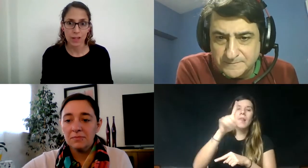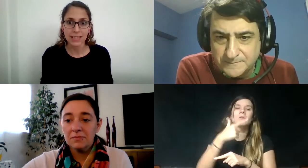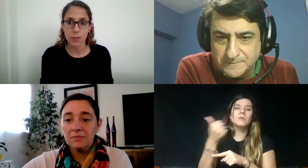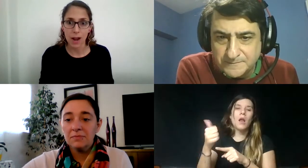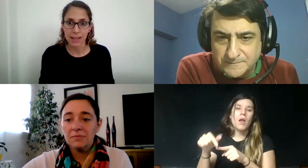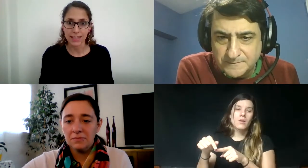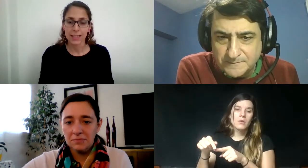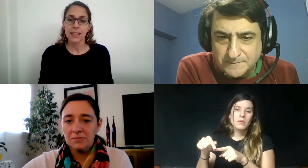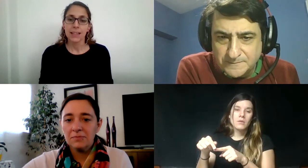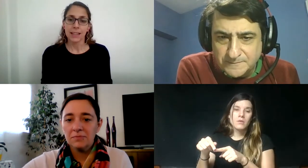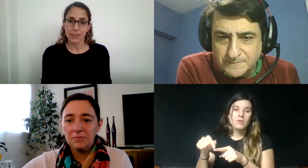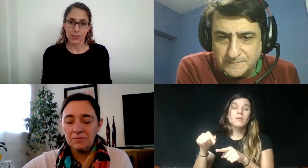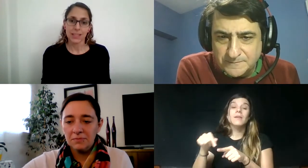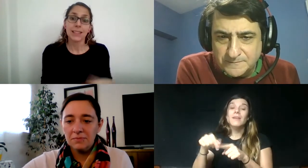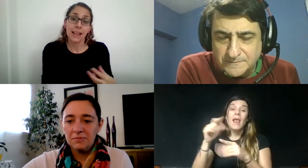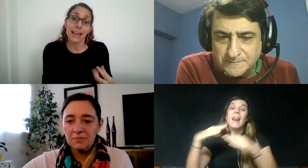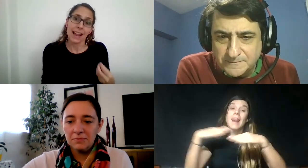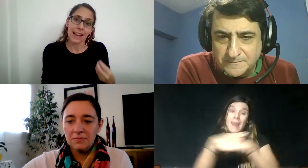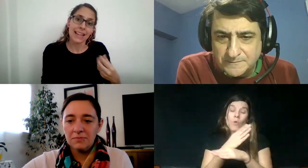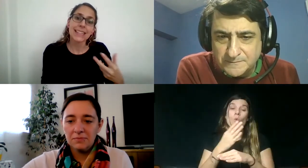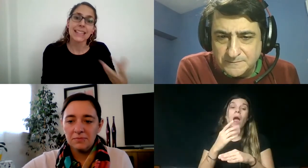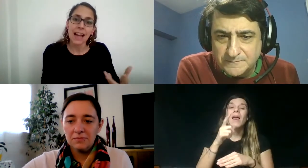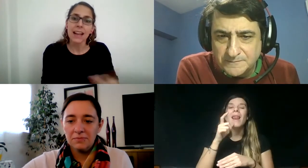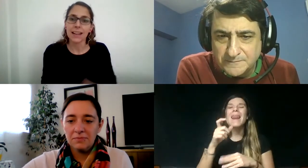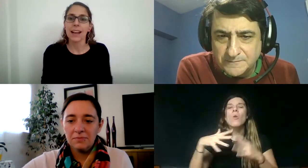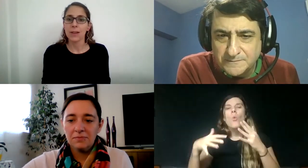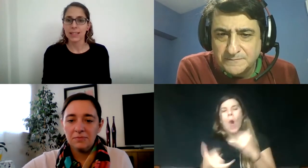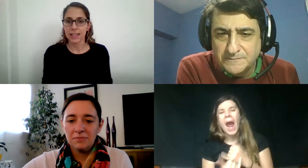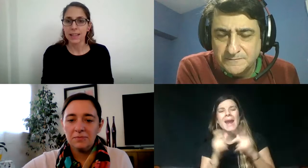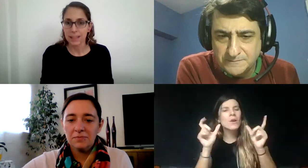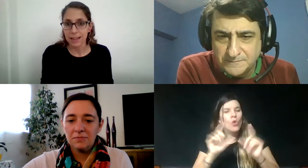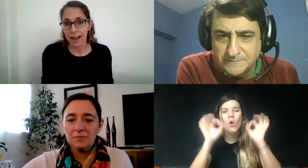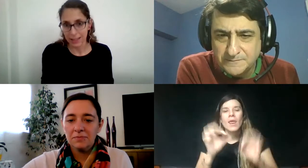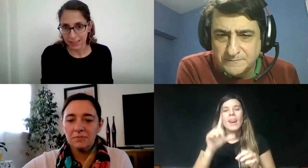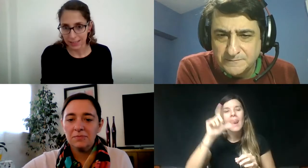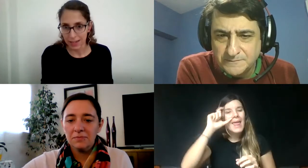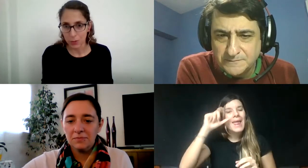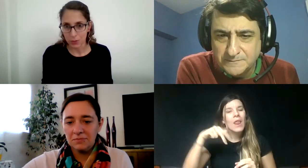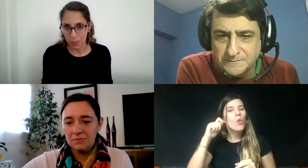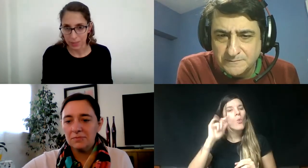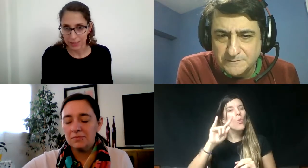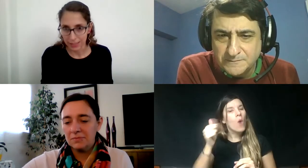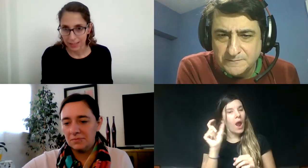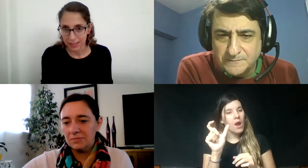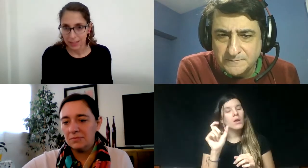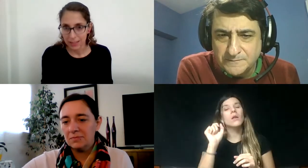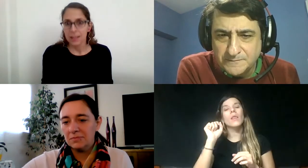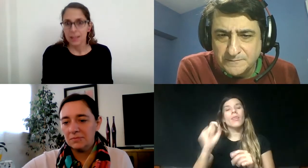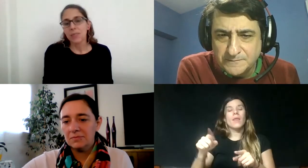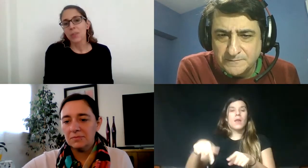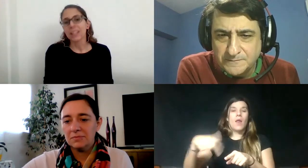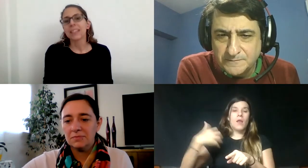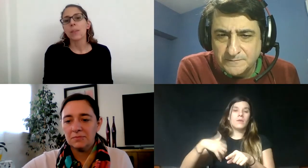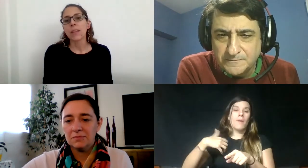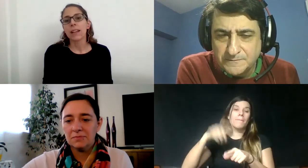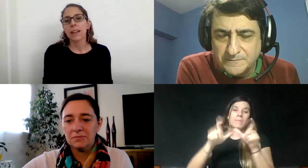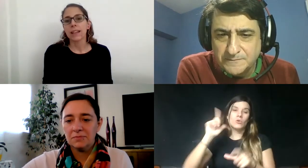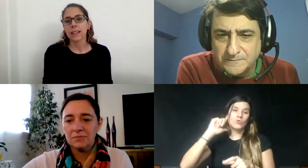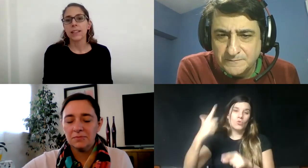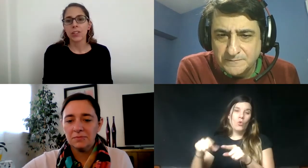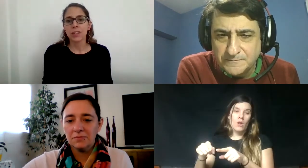son todas iguales. Entonces, la LSA es la lengua de señas de Argentina, justamente. Es importante